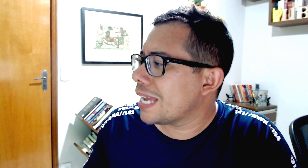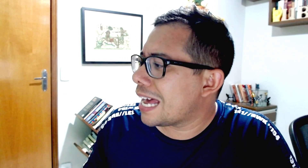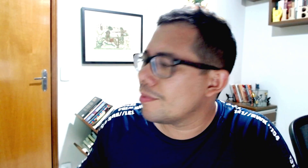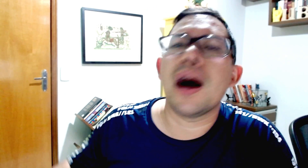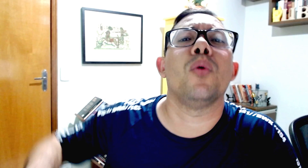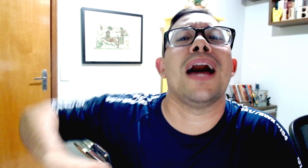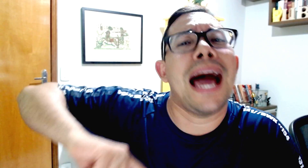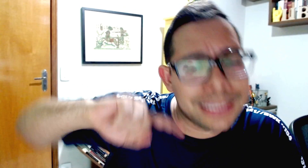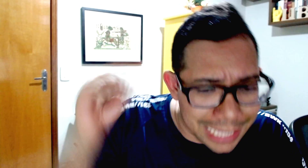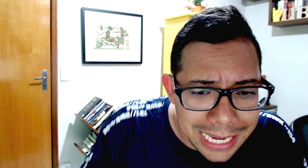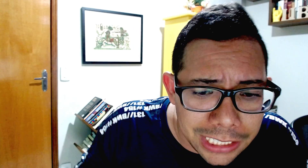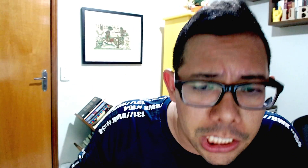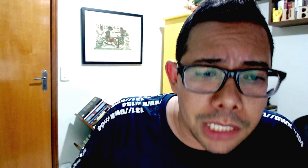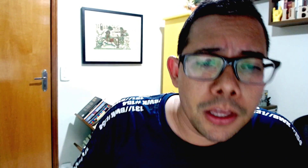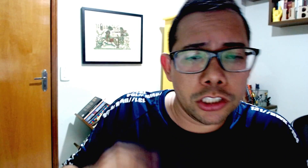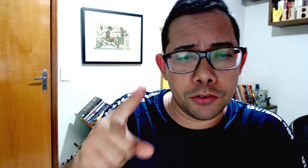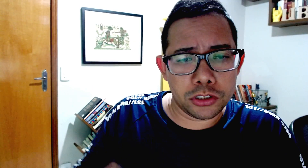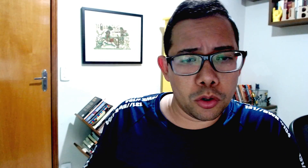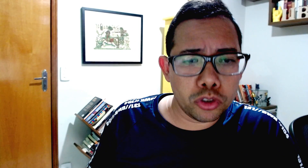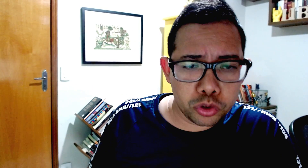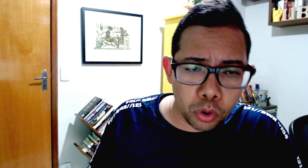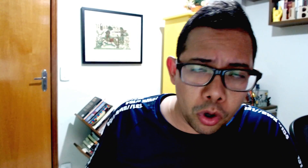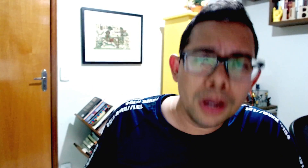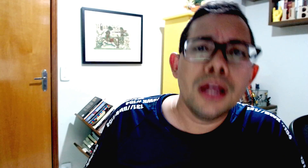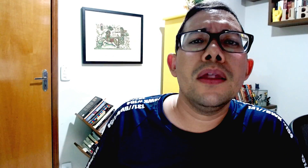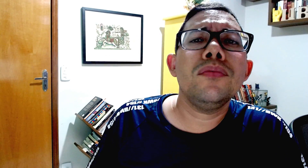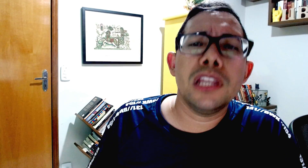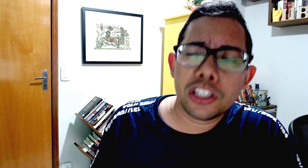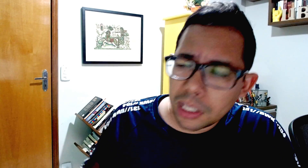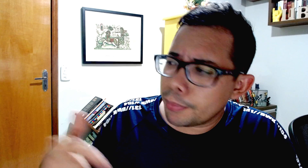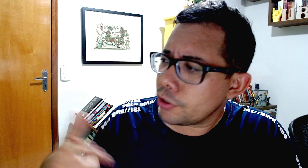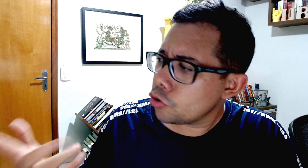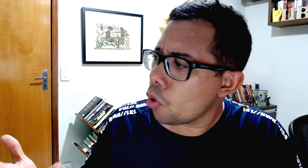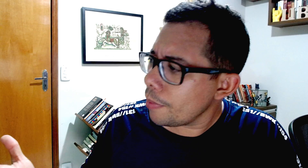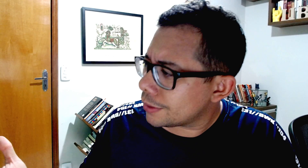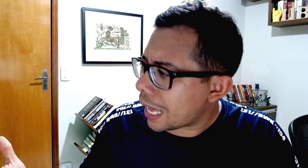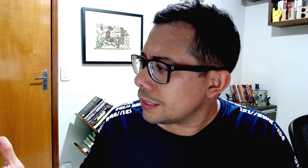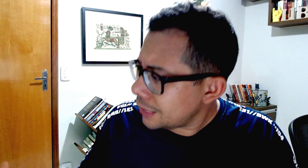acompanhado a aula até aqui. Se você gostou, não deixe também de comentar,